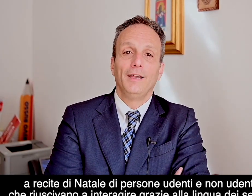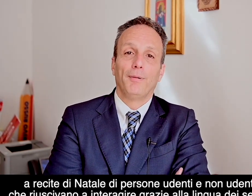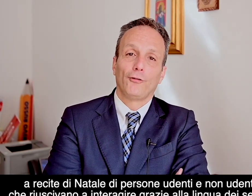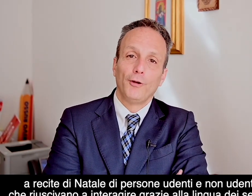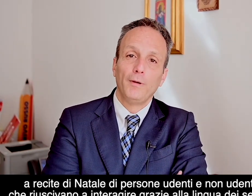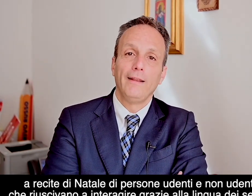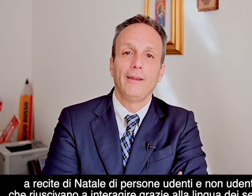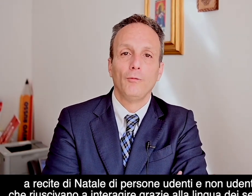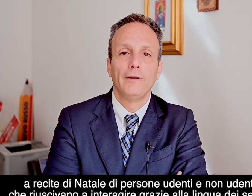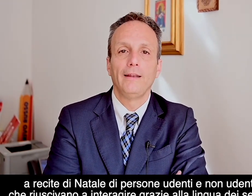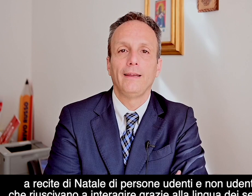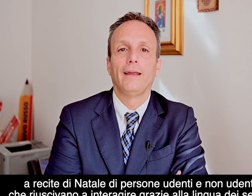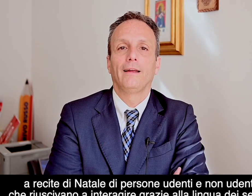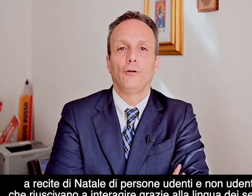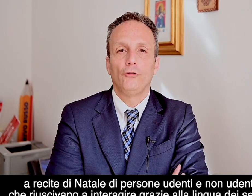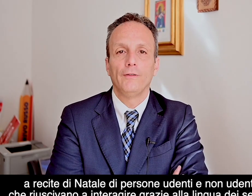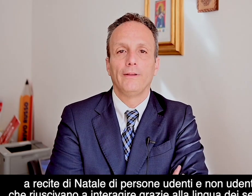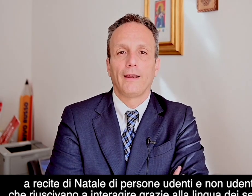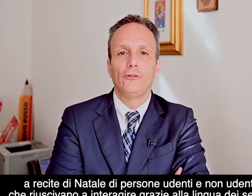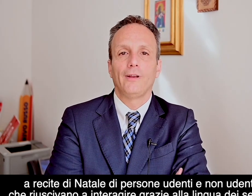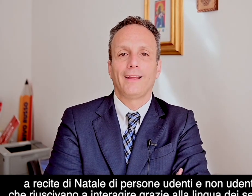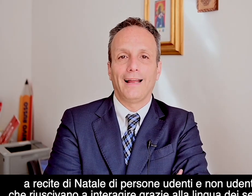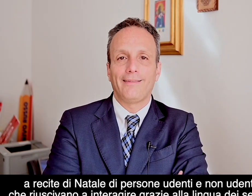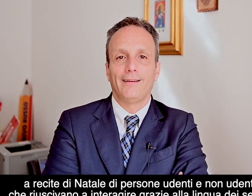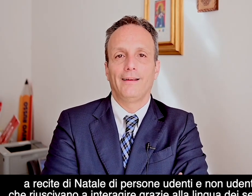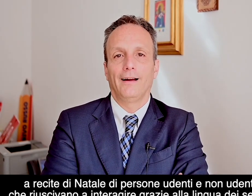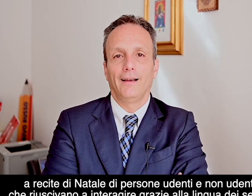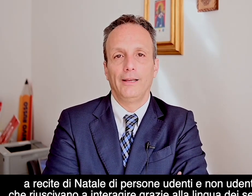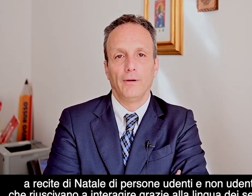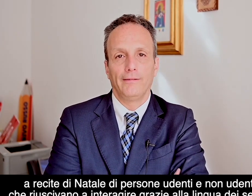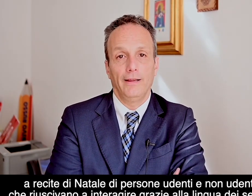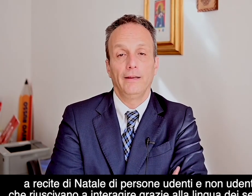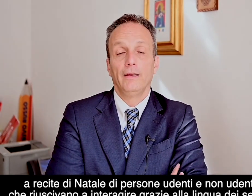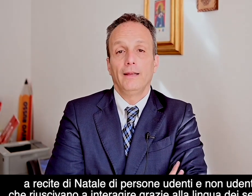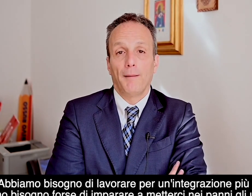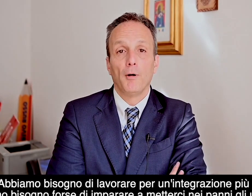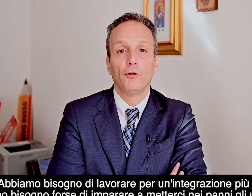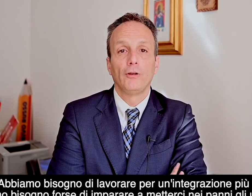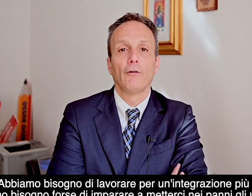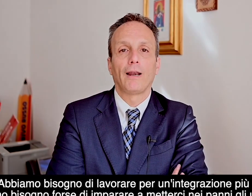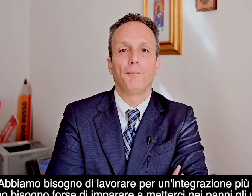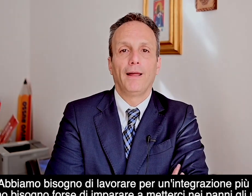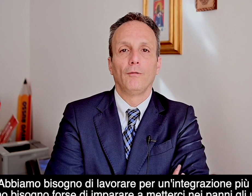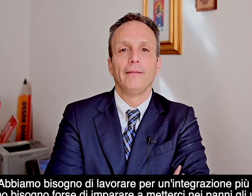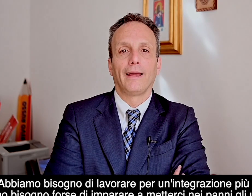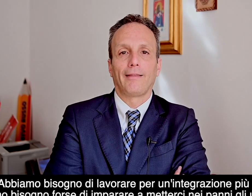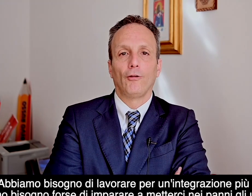persone udenti e non identiche riuscivano interagire grazie alla lingua dei segni abbiamo bisogno di lavorare per un'integrazione più